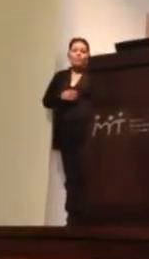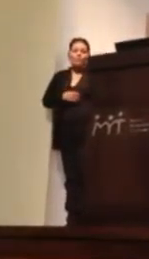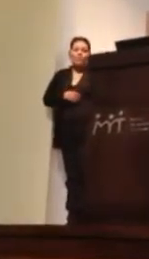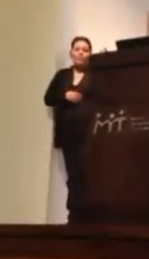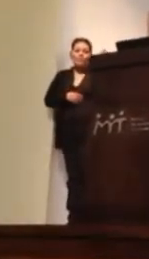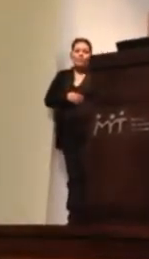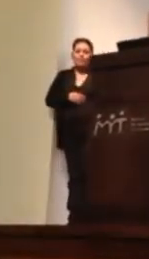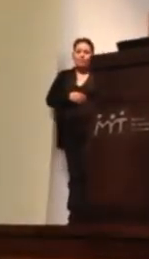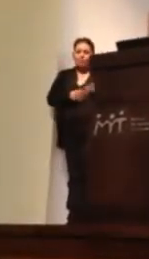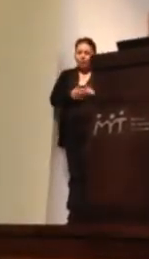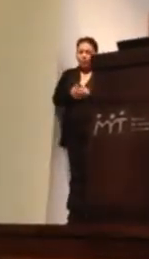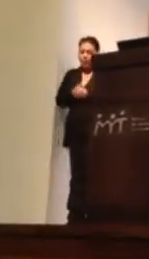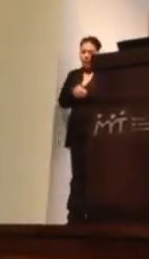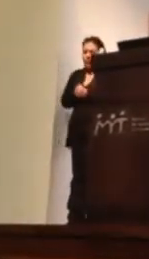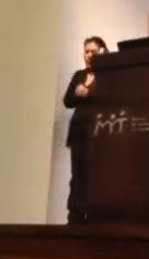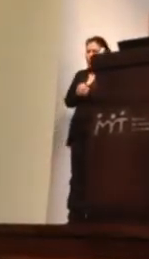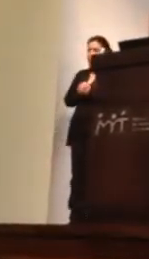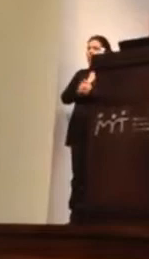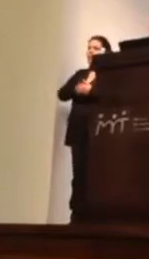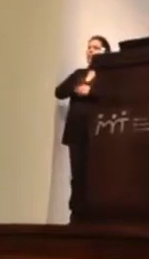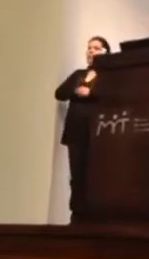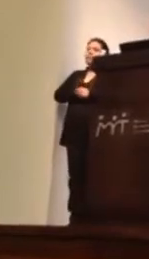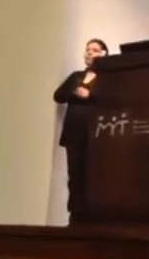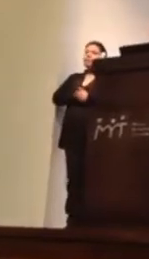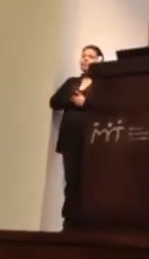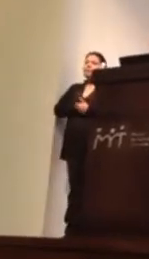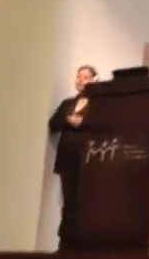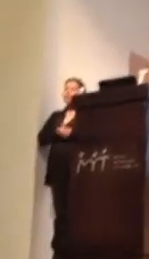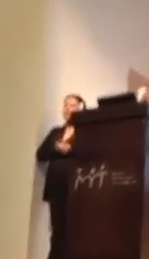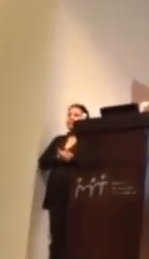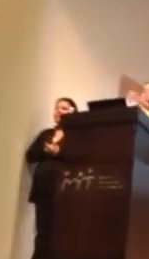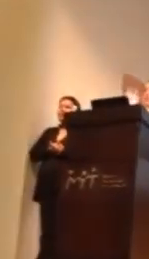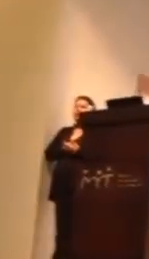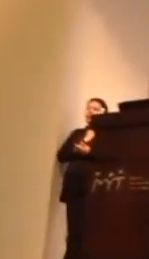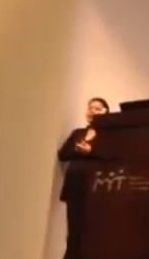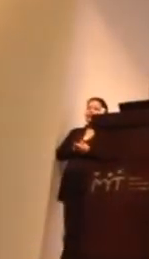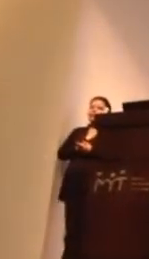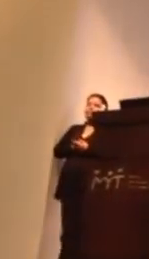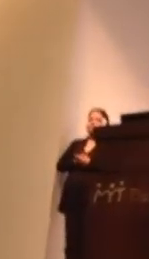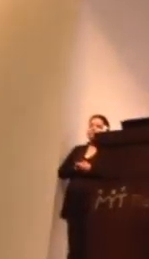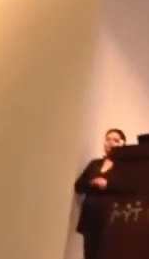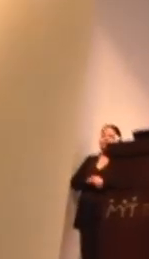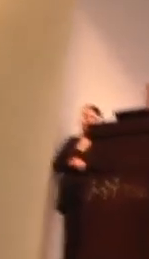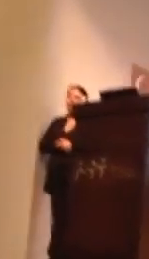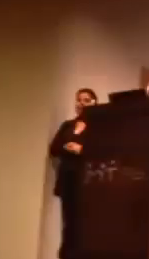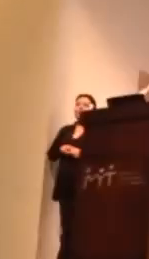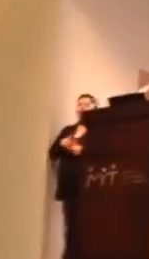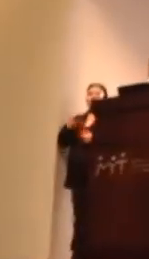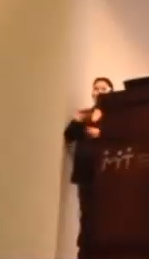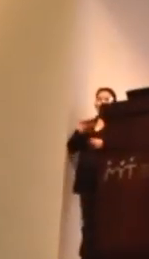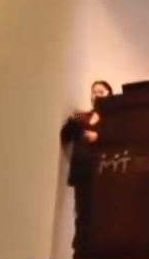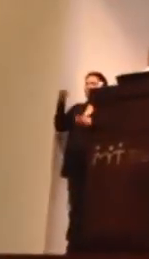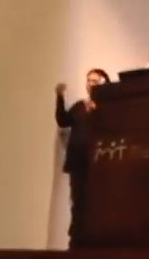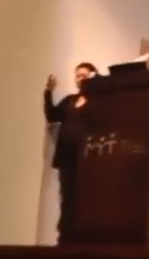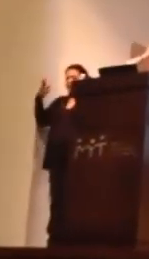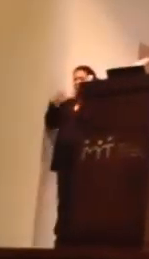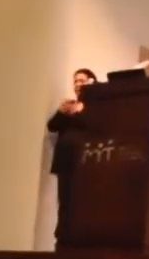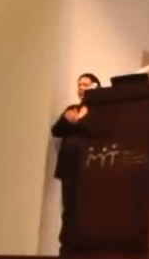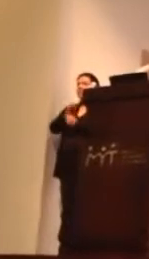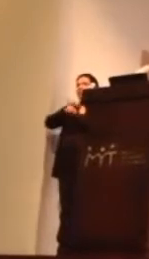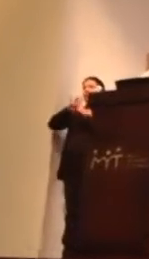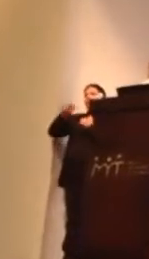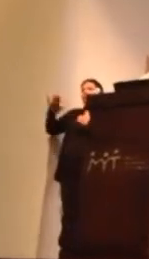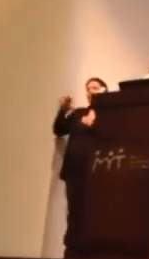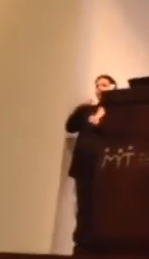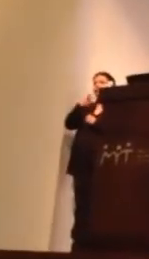así es como un baño rápido de agua fría. Pero vale. Hay mucha información